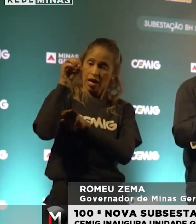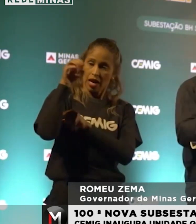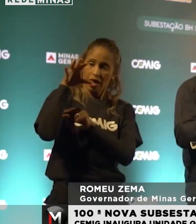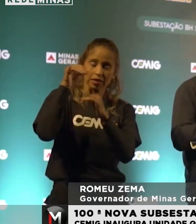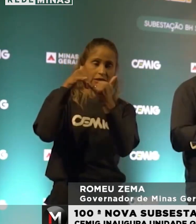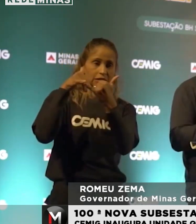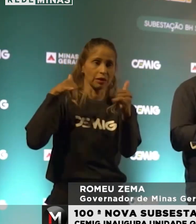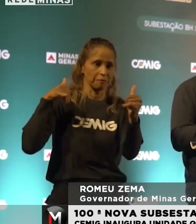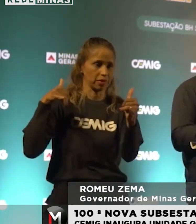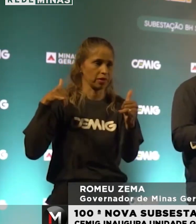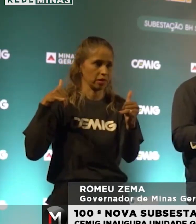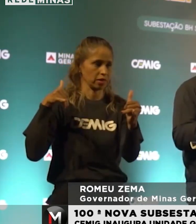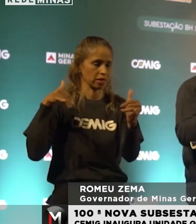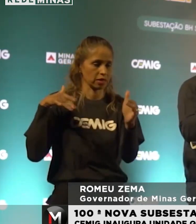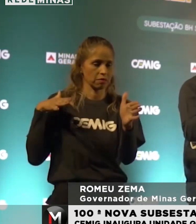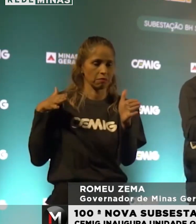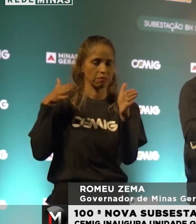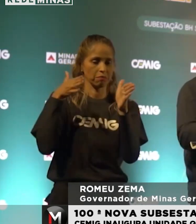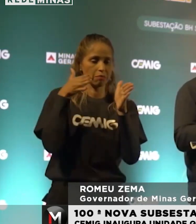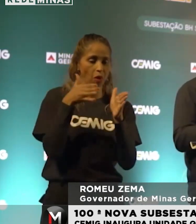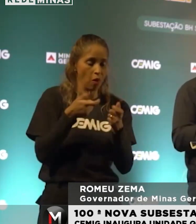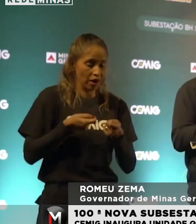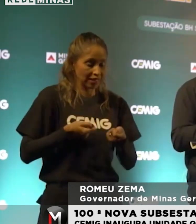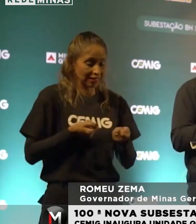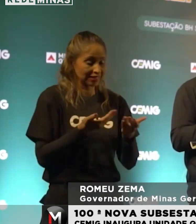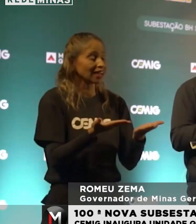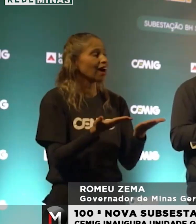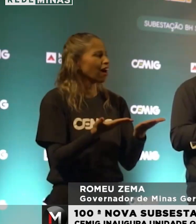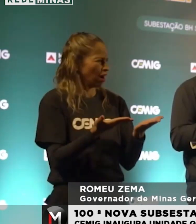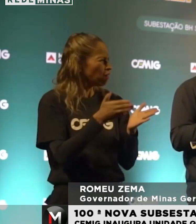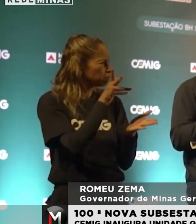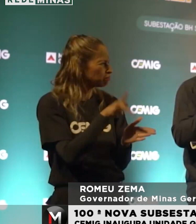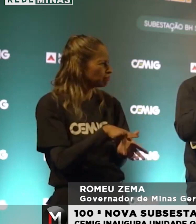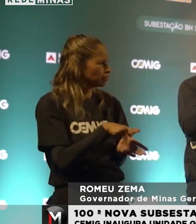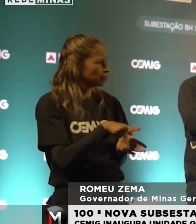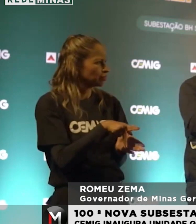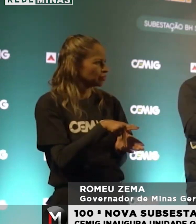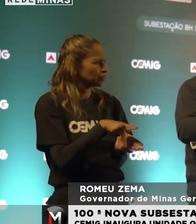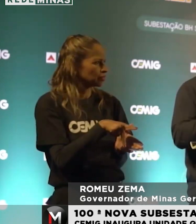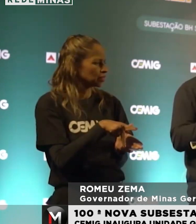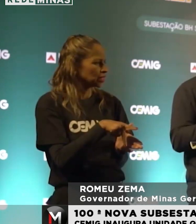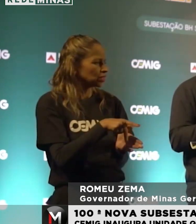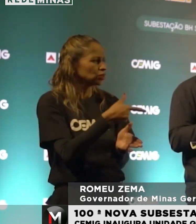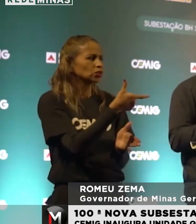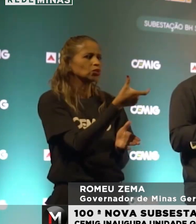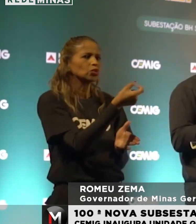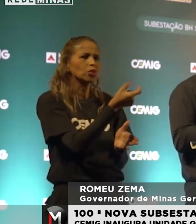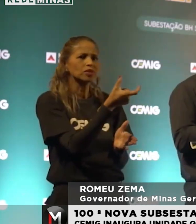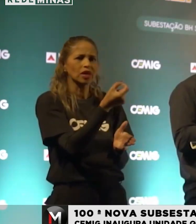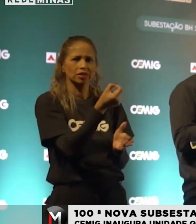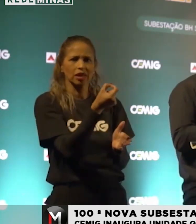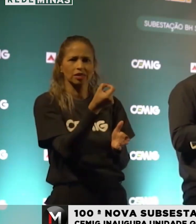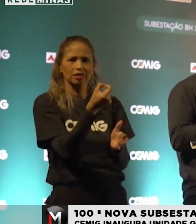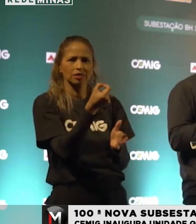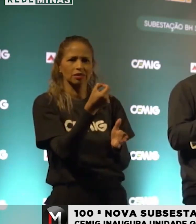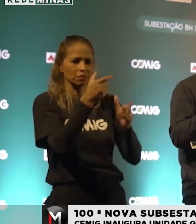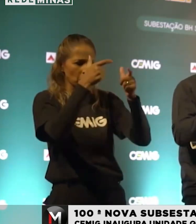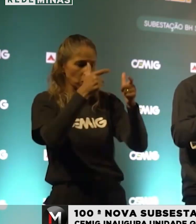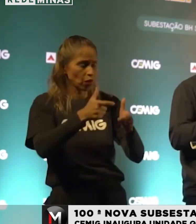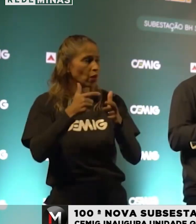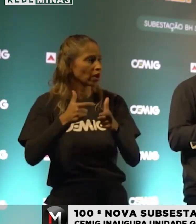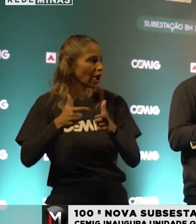aí como um ponto de honra entregar ainda a 200ª estação.